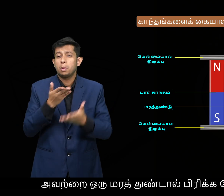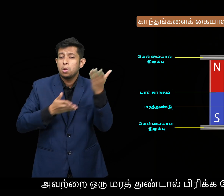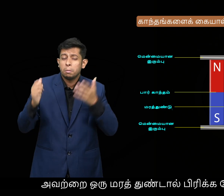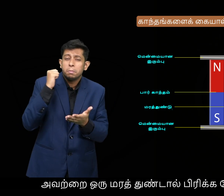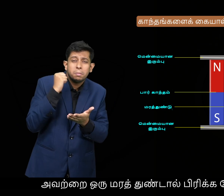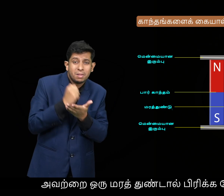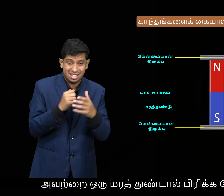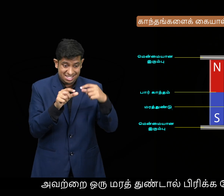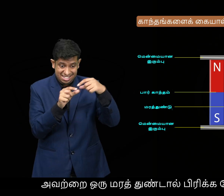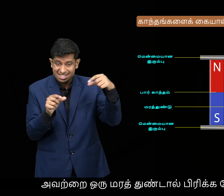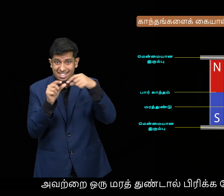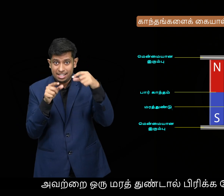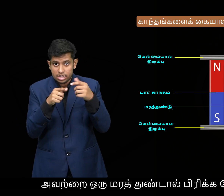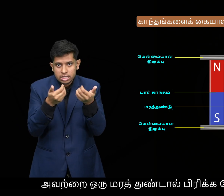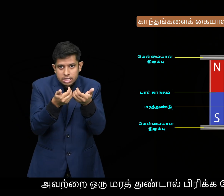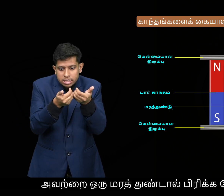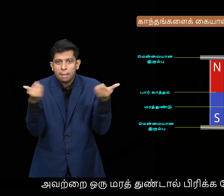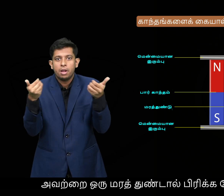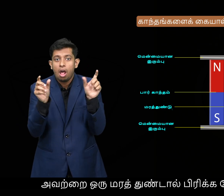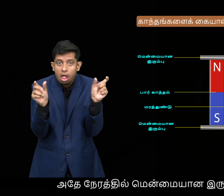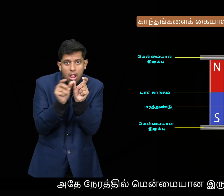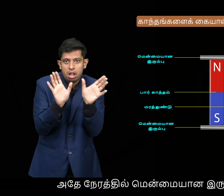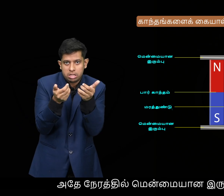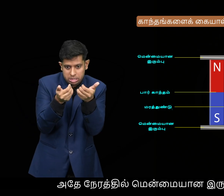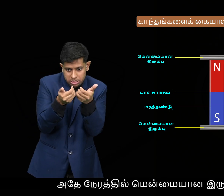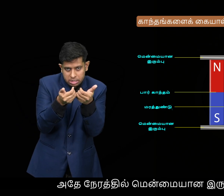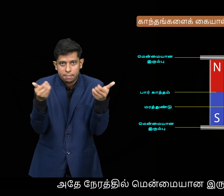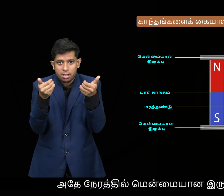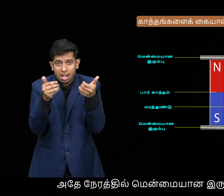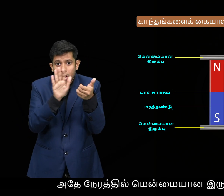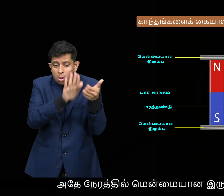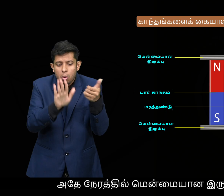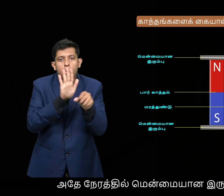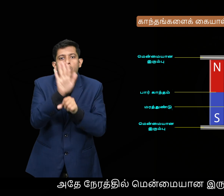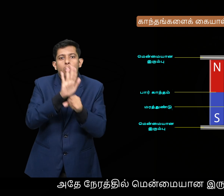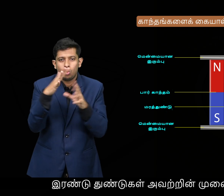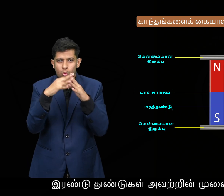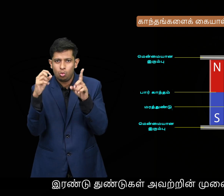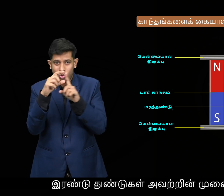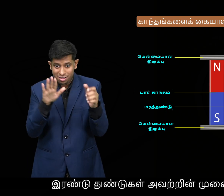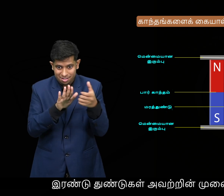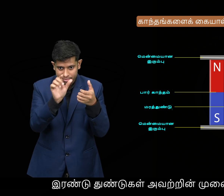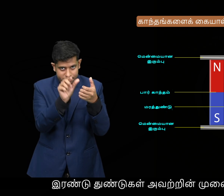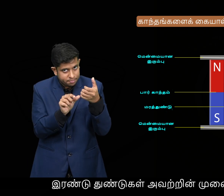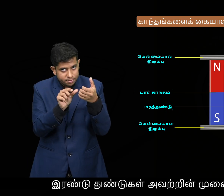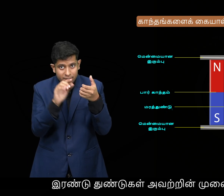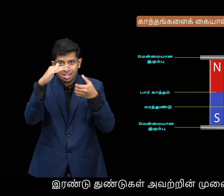அவற்றை ஒரு மரத்துண்டால் பிரிக்க வேண்டும். அதே நேரத்தில் மென்மையான இரும்பின் 2 துண்டுகள் அவற்றின்